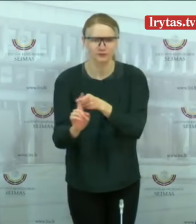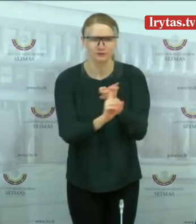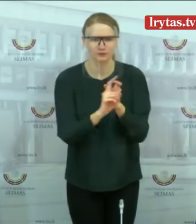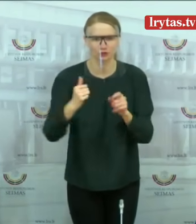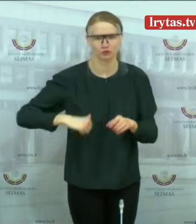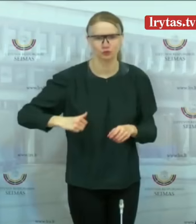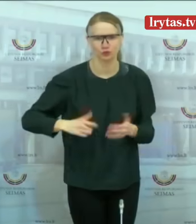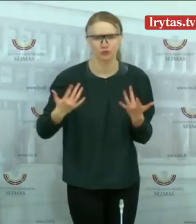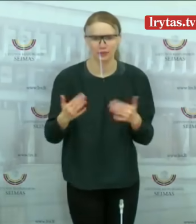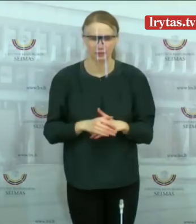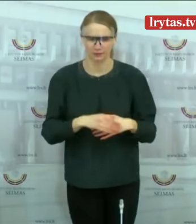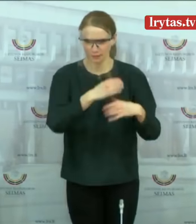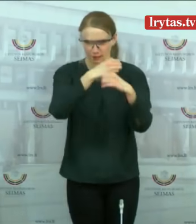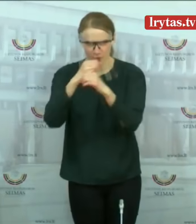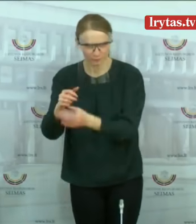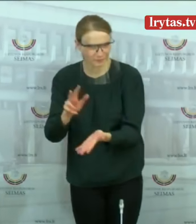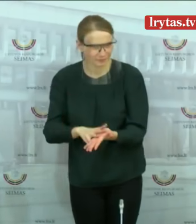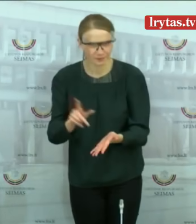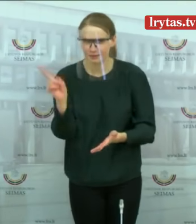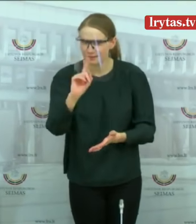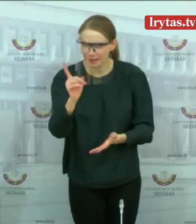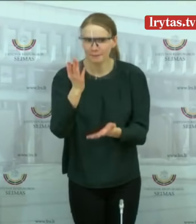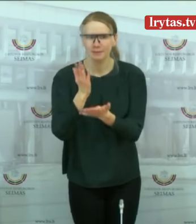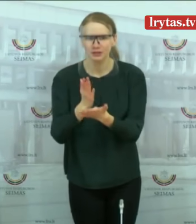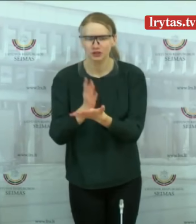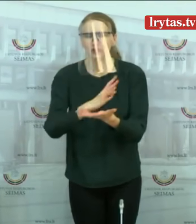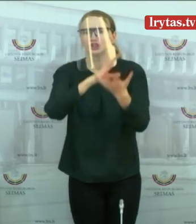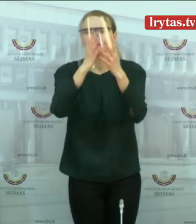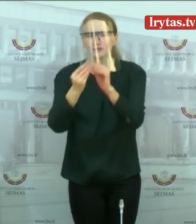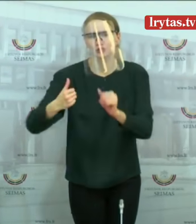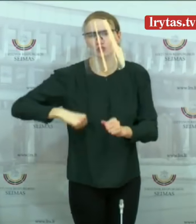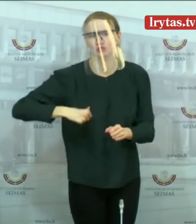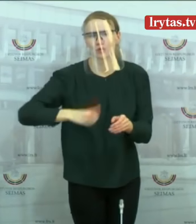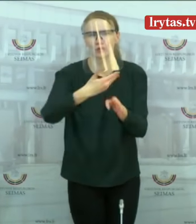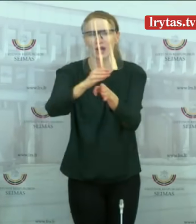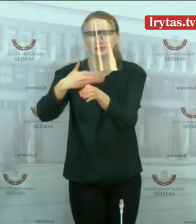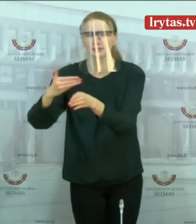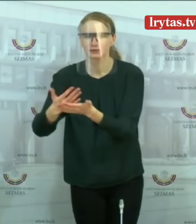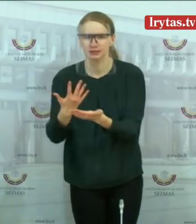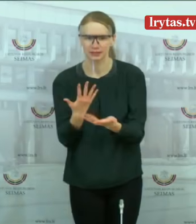ne laboratoriškai patvirtinta, bet kiek yra nustatyta atveju. Ir tai yra